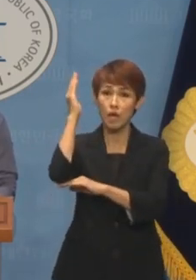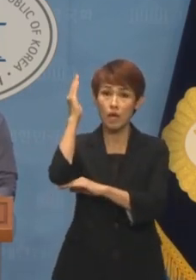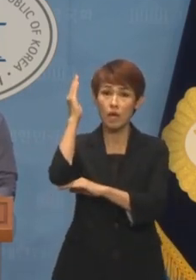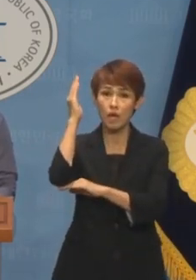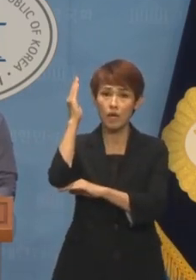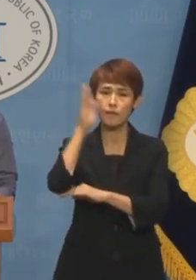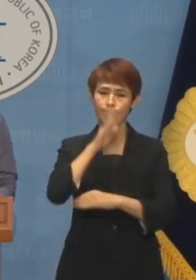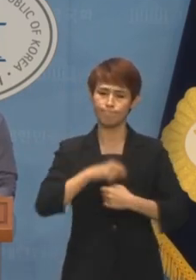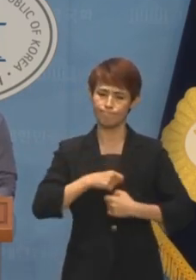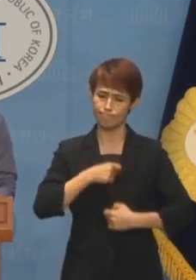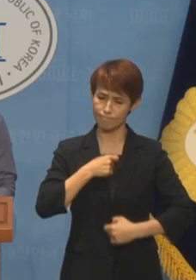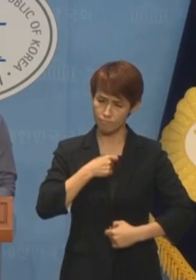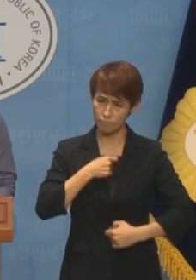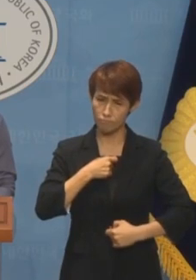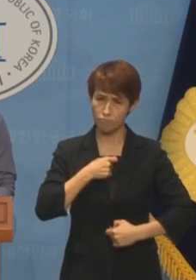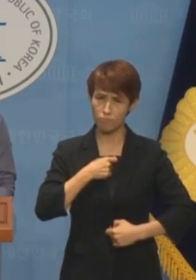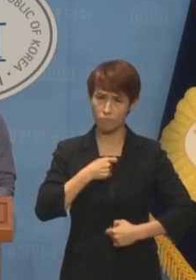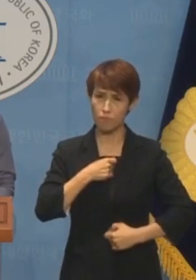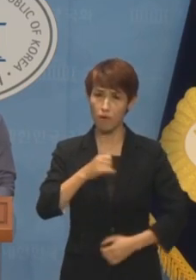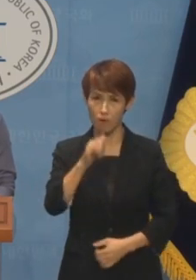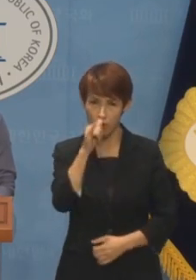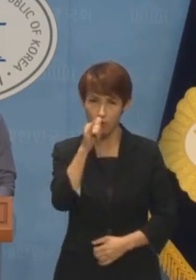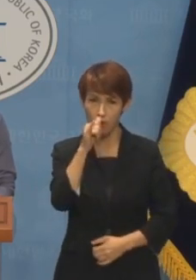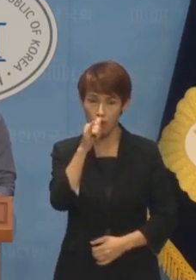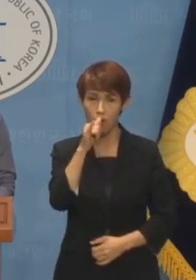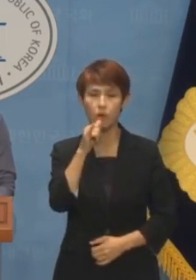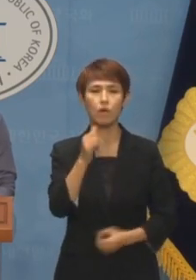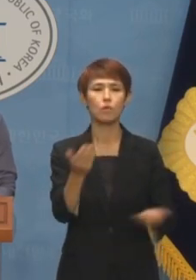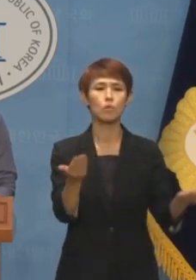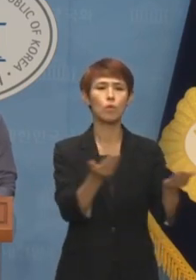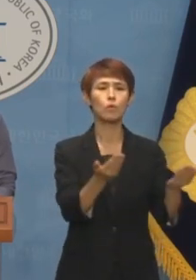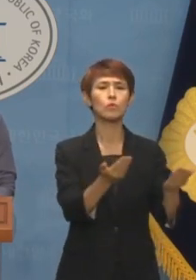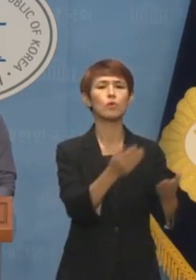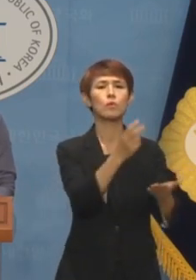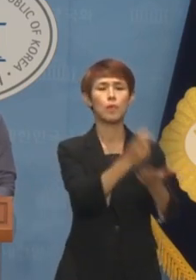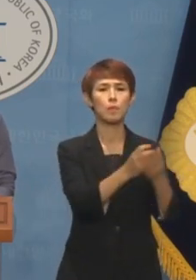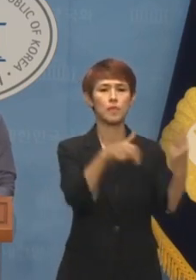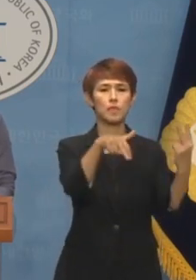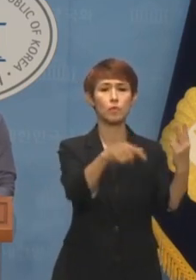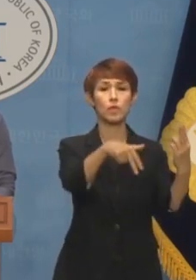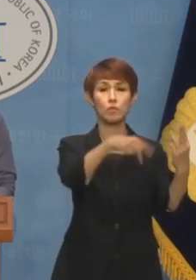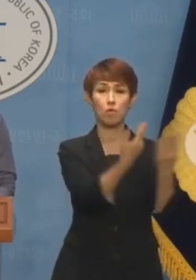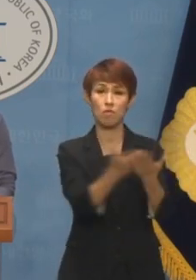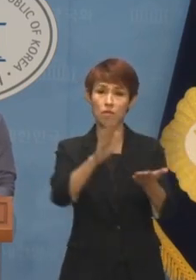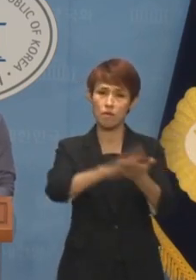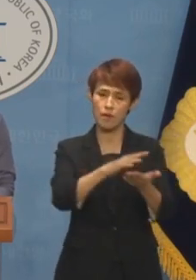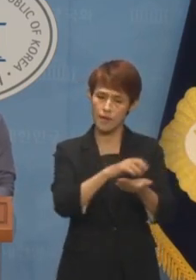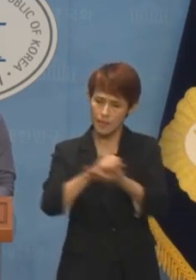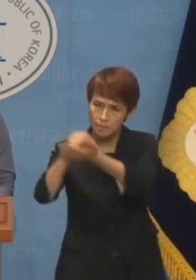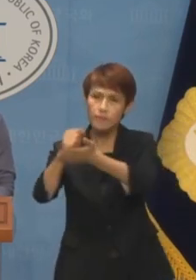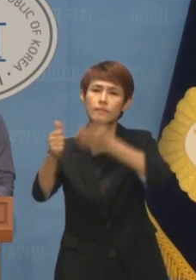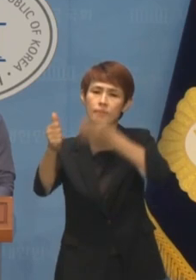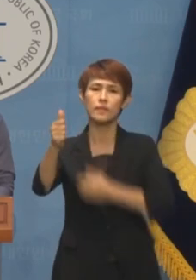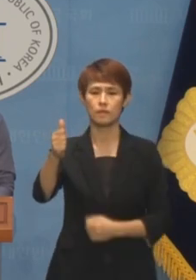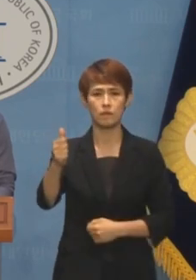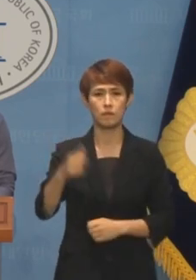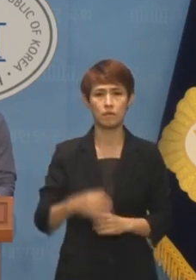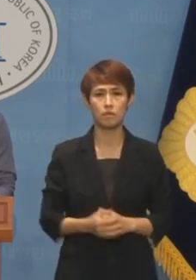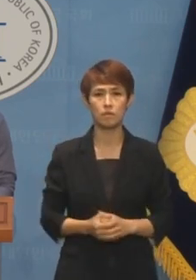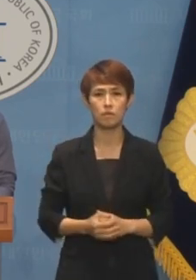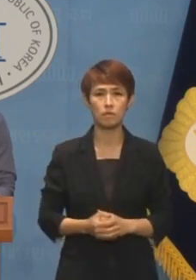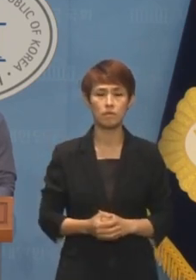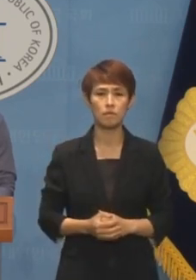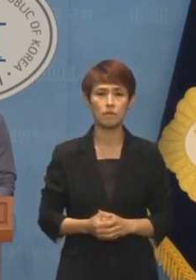일말의 진심이라도 담겨 있다면 노조법 2, 3조 개정부터 수용하십시오. 새롭게